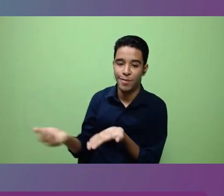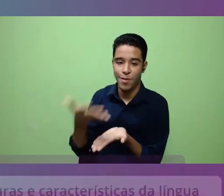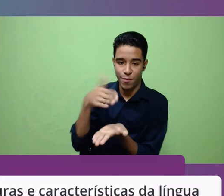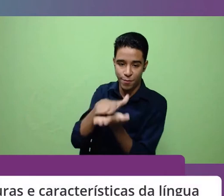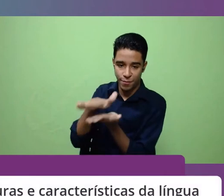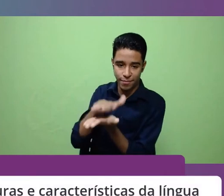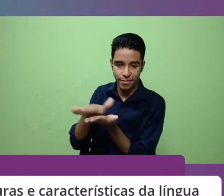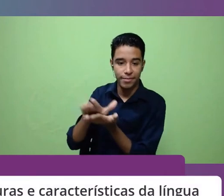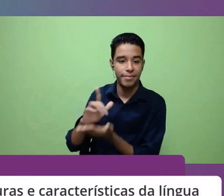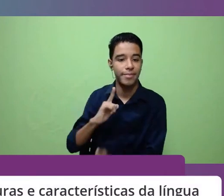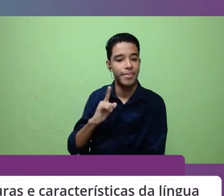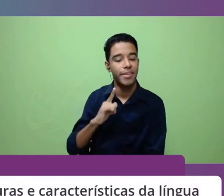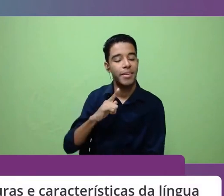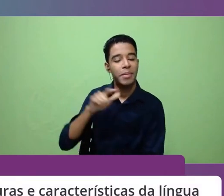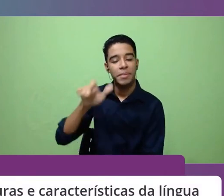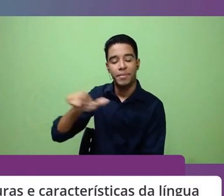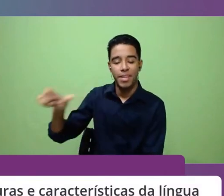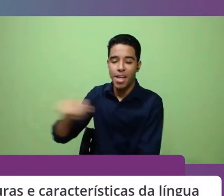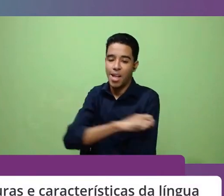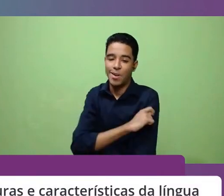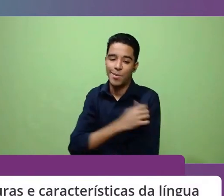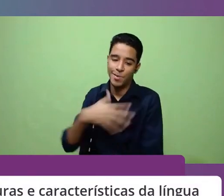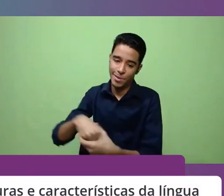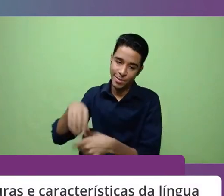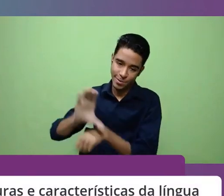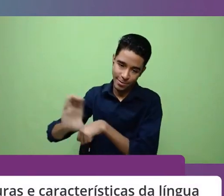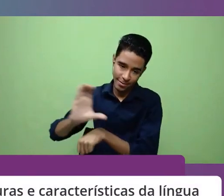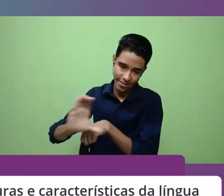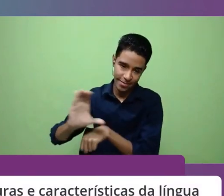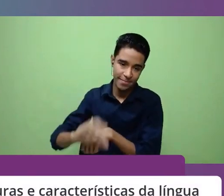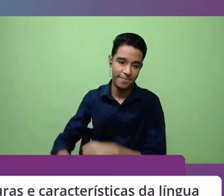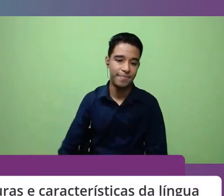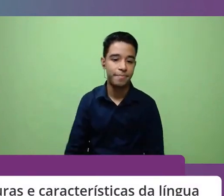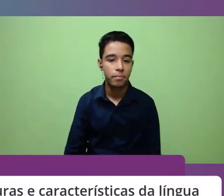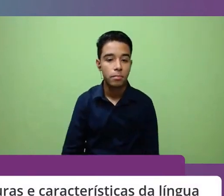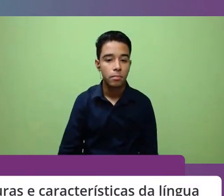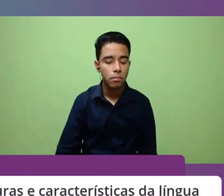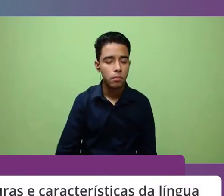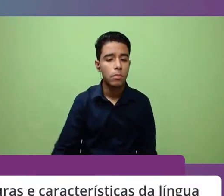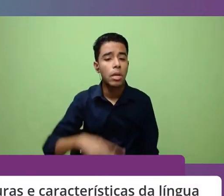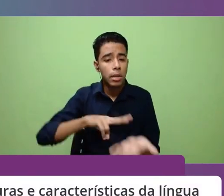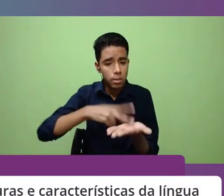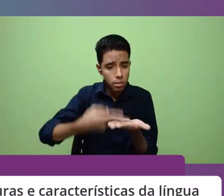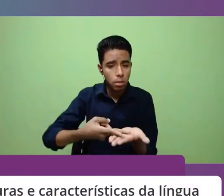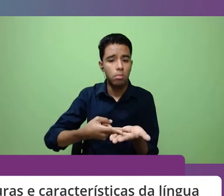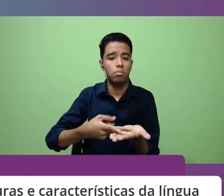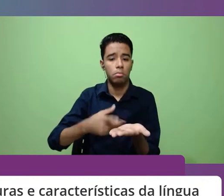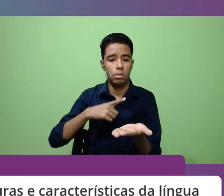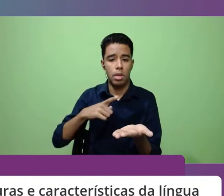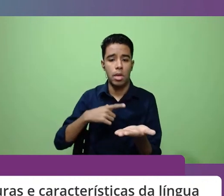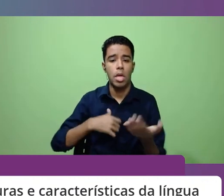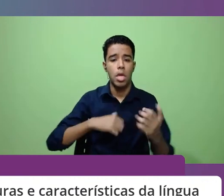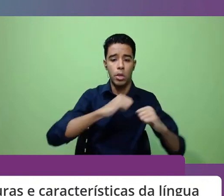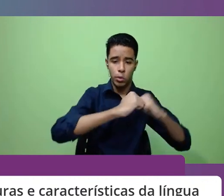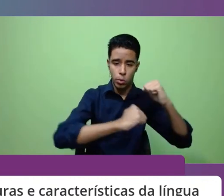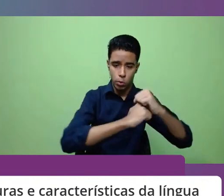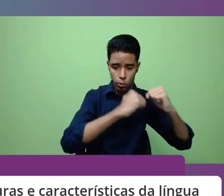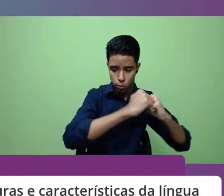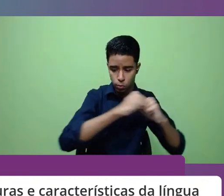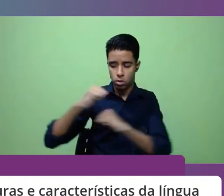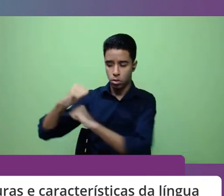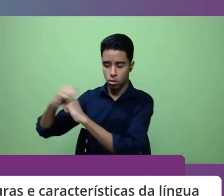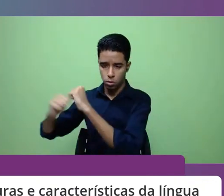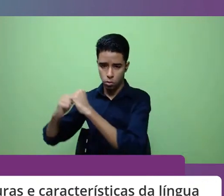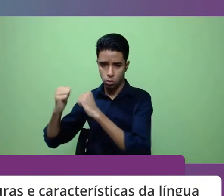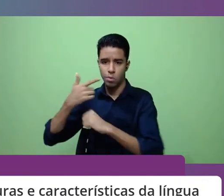nossos cursos. Tradução é respeitar as estruturas e características da língua-fonte e língua-alvo, produzir o mesmo